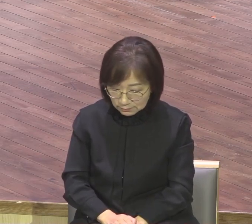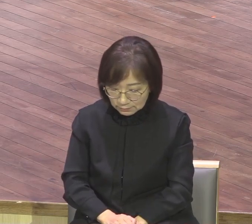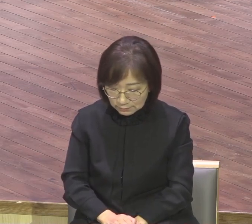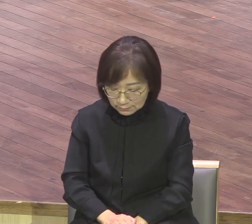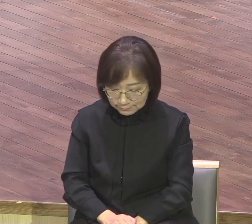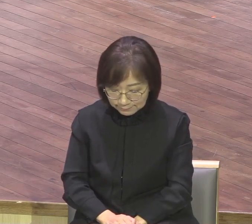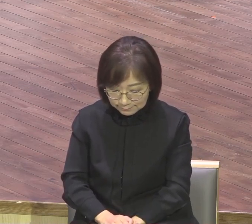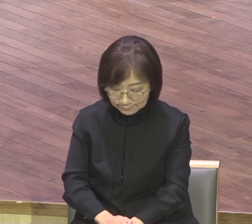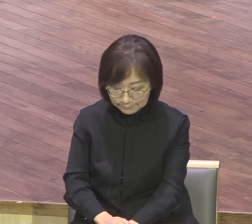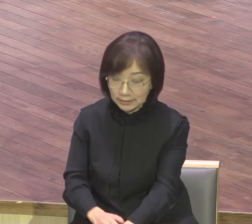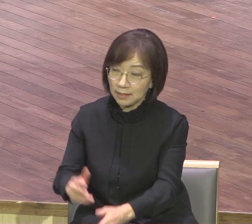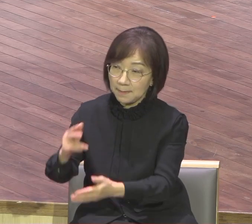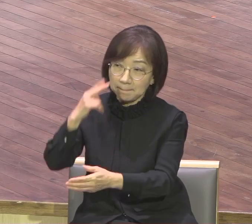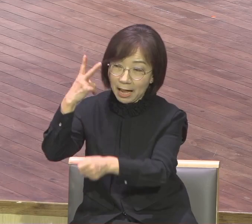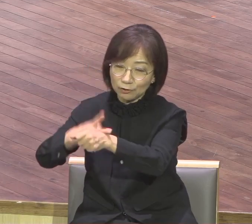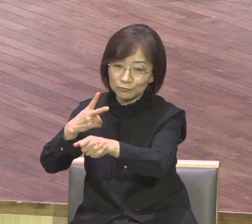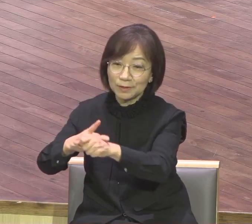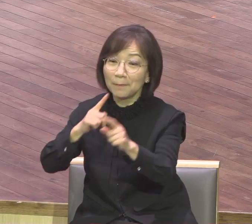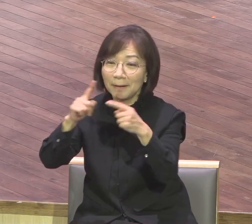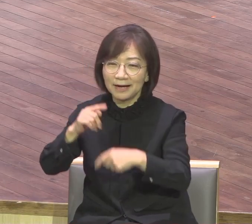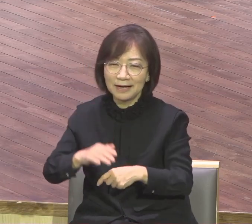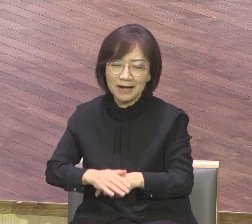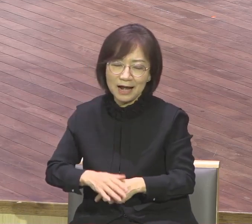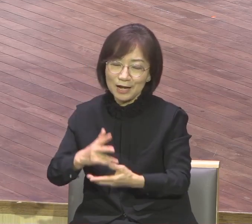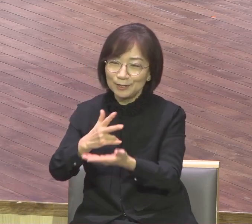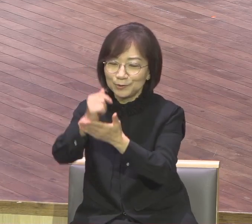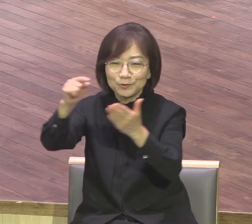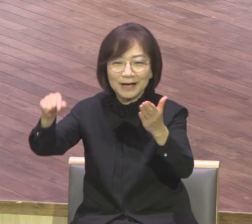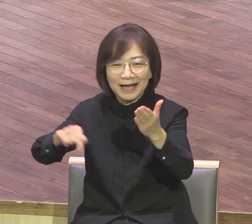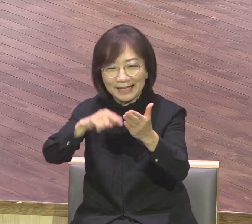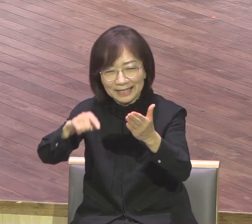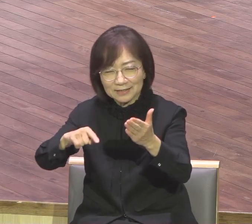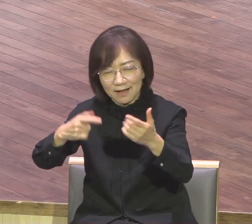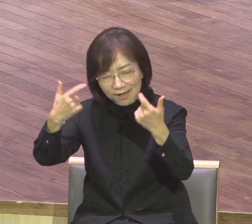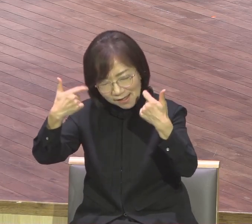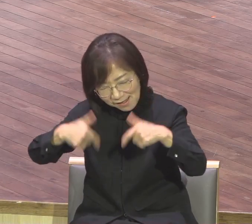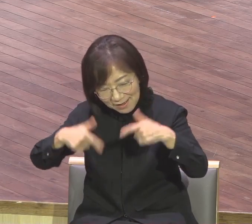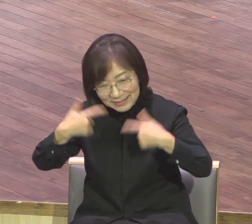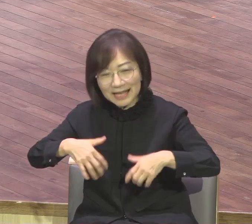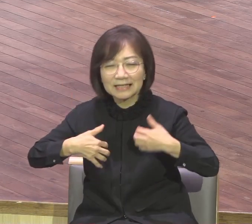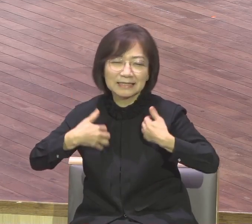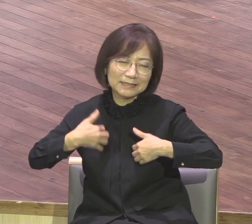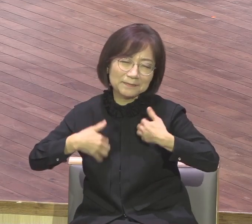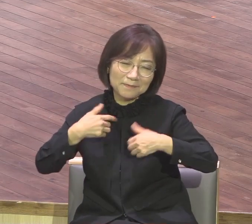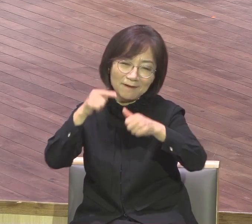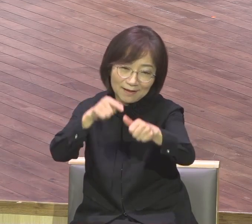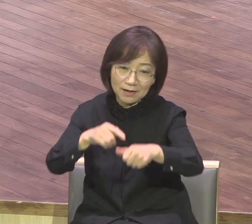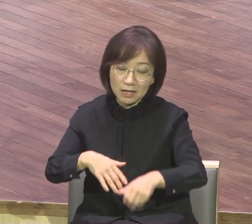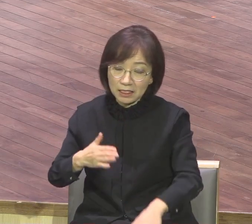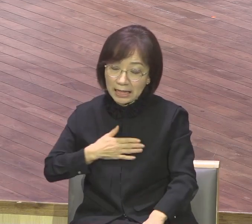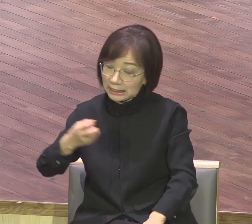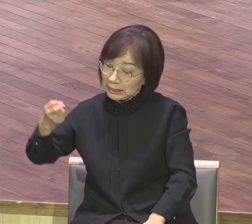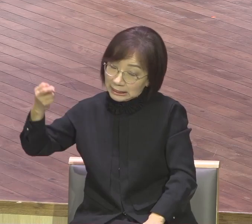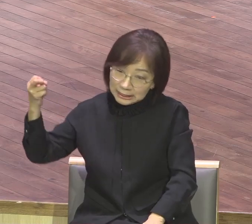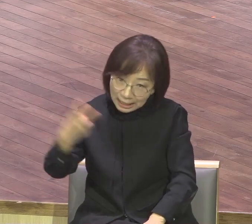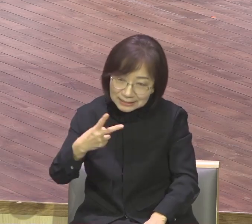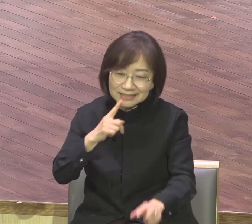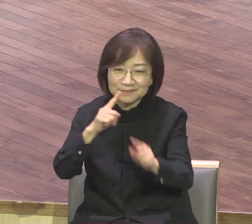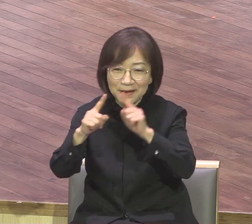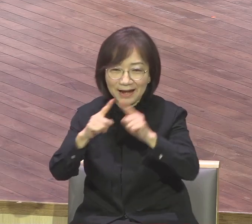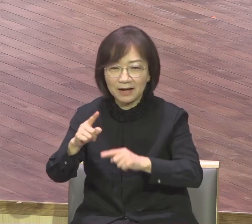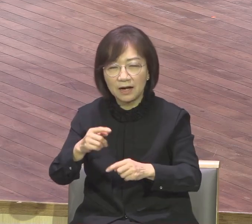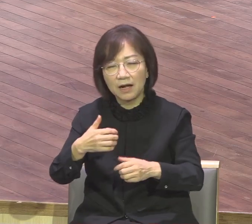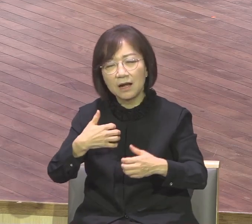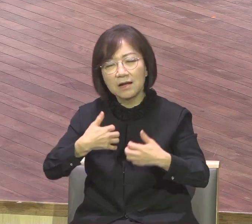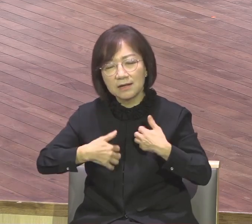안에서 항상 기뻐하라. 내가 다시 말하노니 기뻐하라. Dice estén gozosos, vuelvo a decir, estén siempre